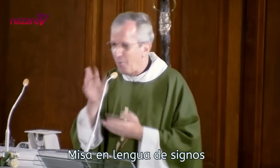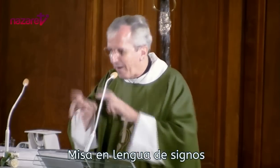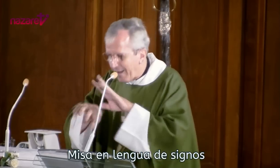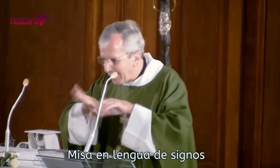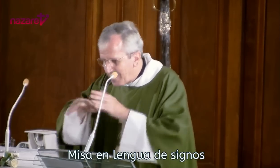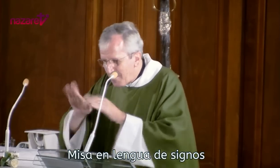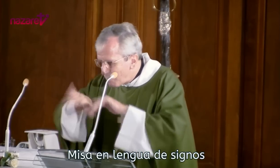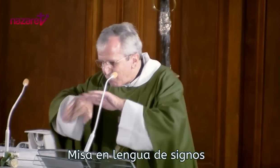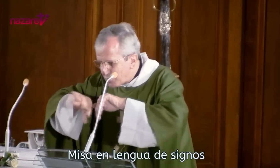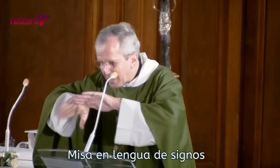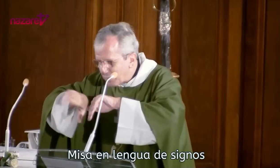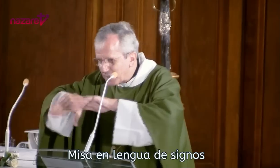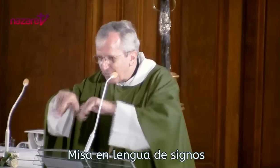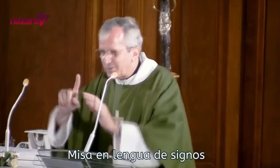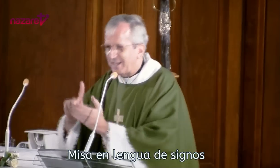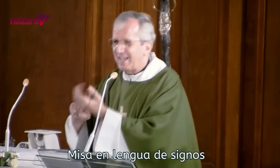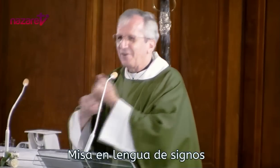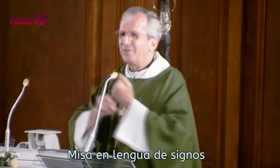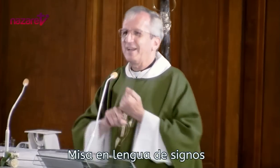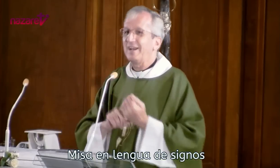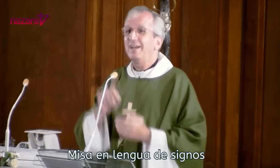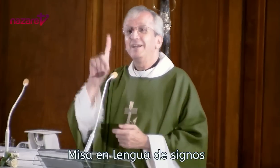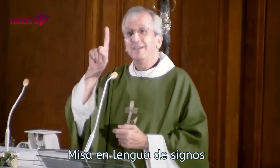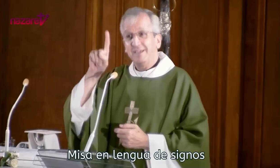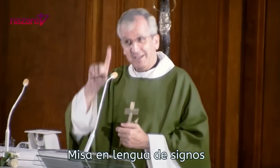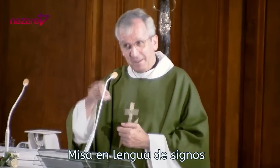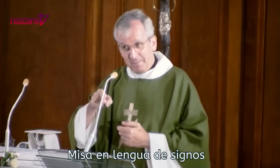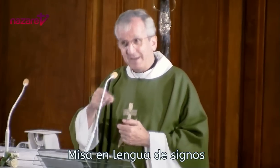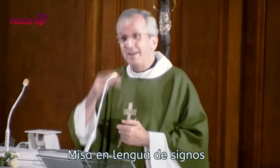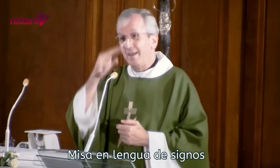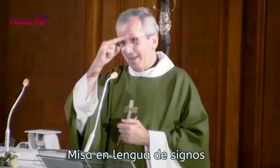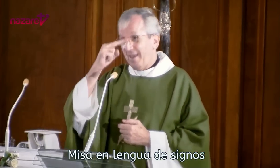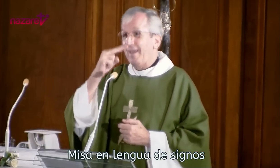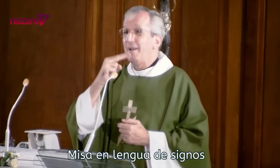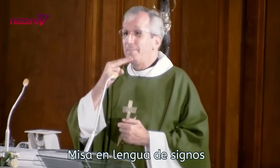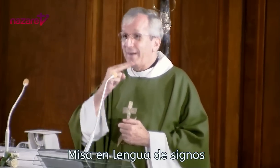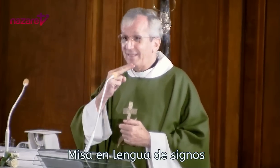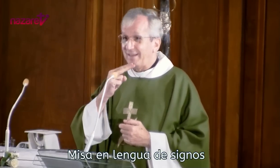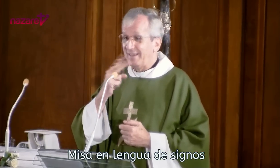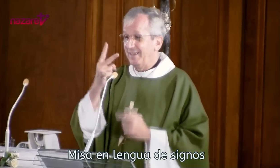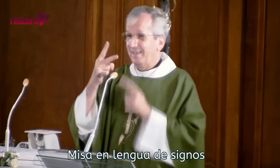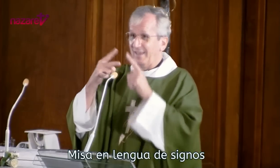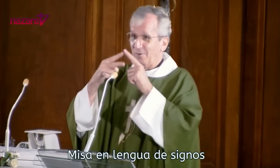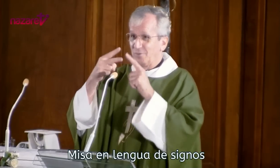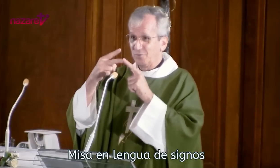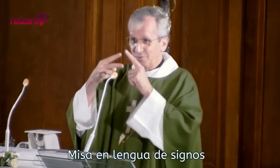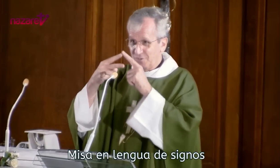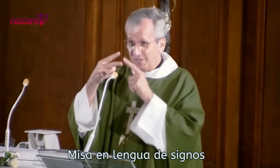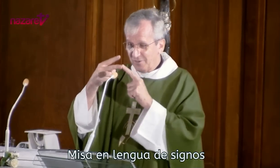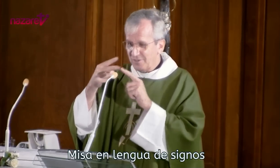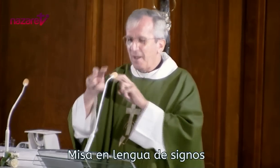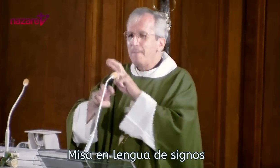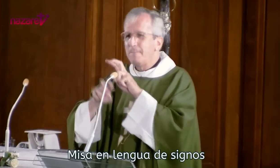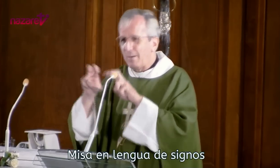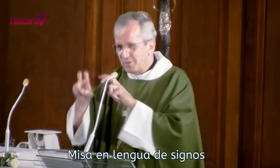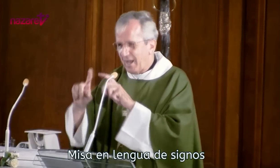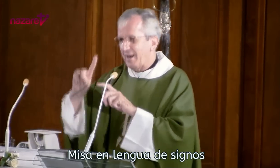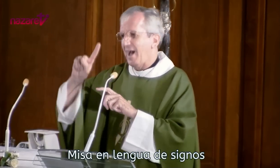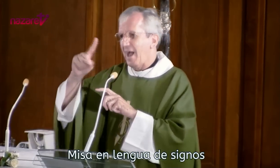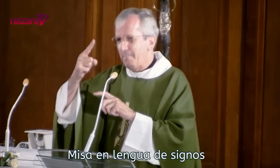mujer busca, busca, busca hasta encontrarla. Y también el padre, que con sus dos hijos va a buscar al